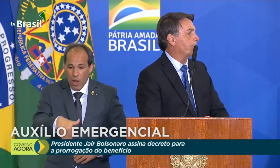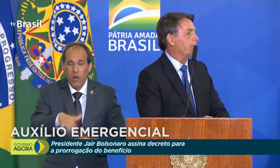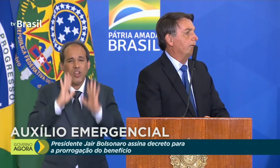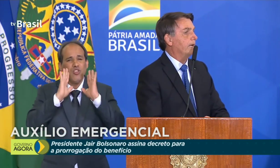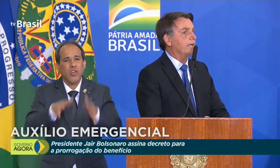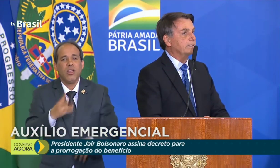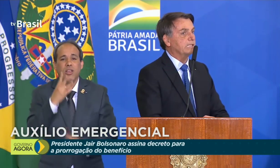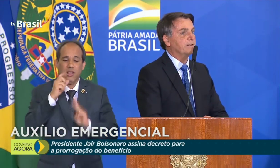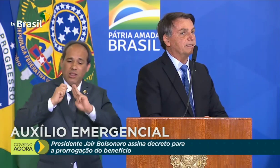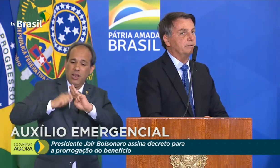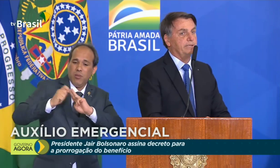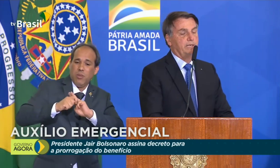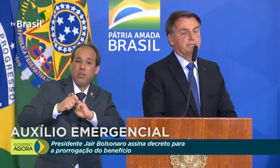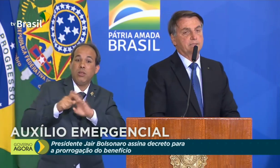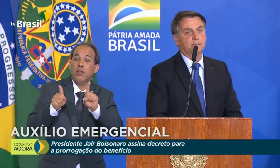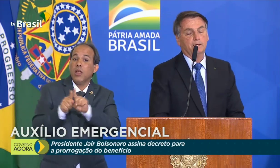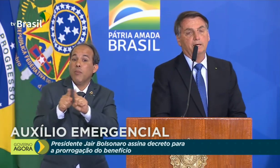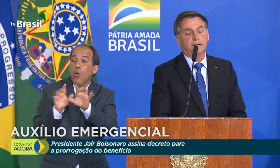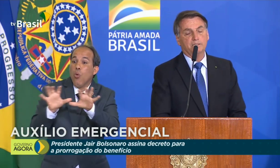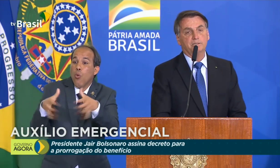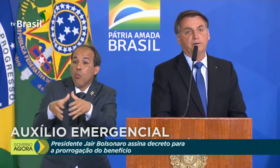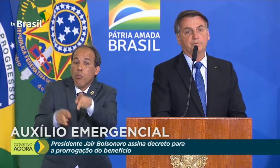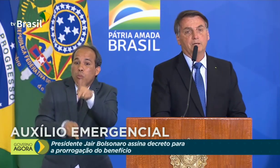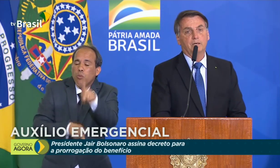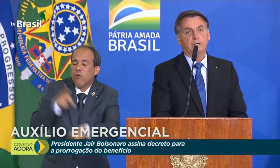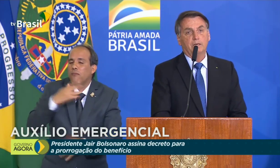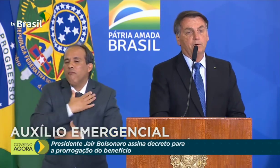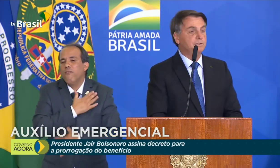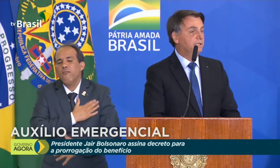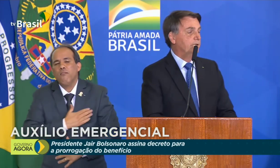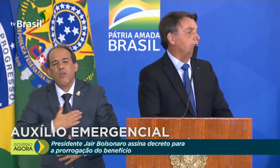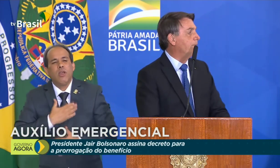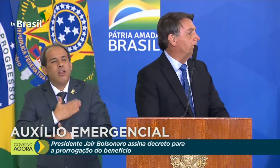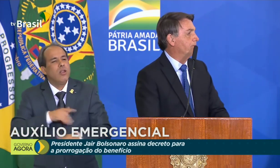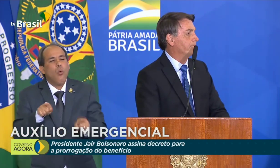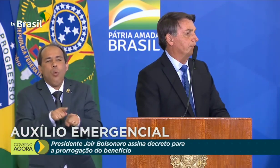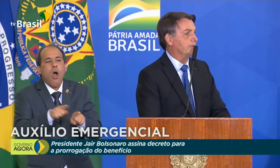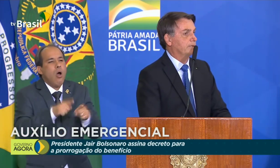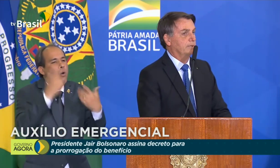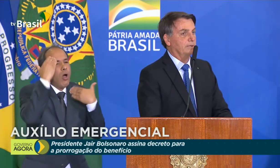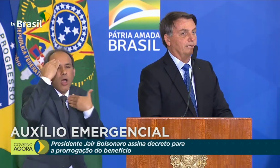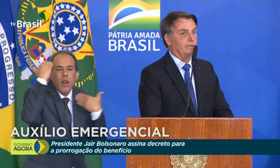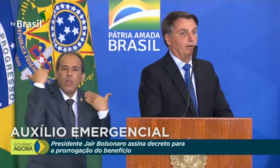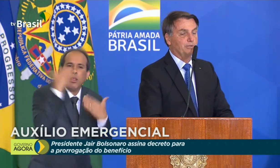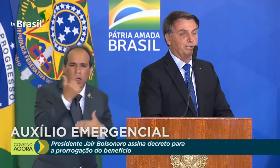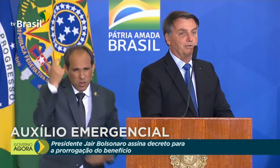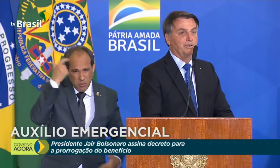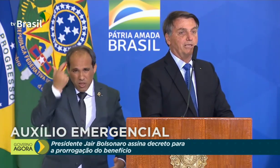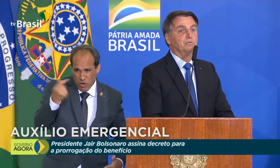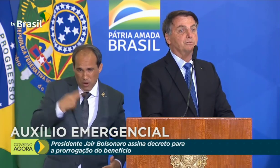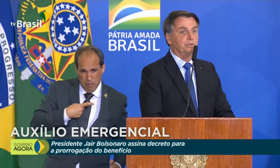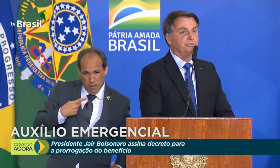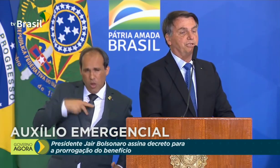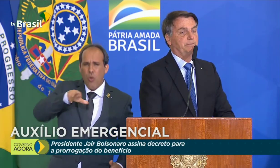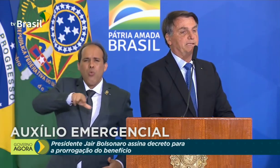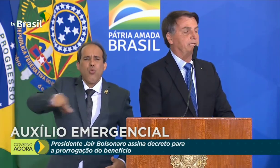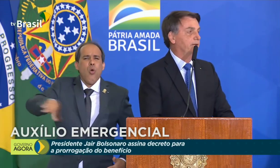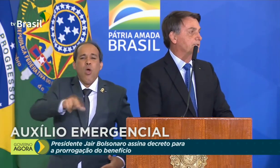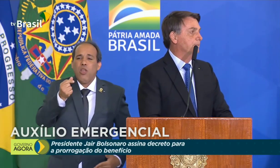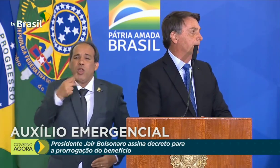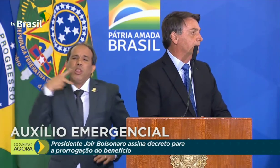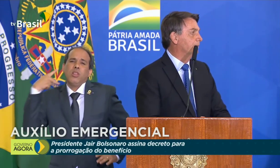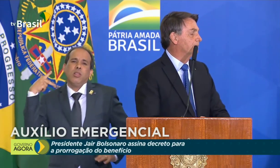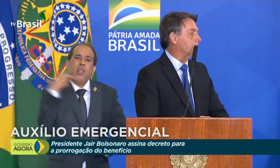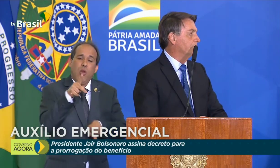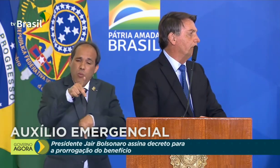mês. A satisfação deles, a gratidão, é um dinheiro que não é meu, é um dinheiro que é de todos nós